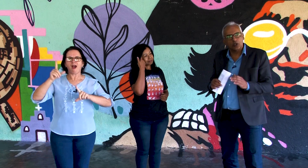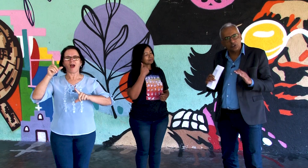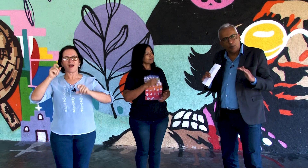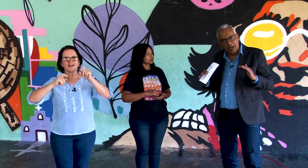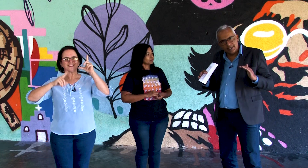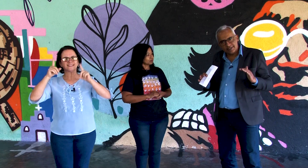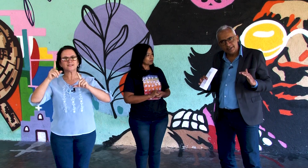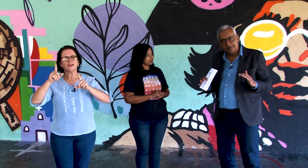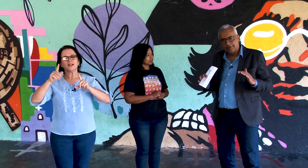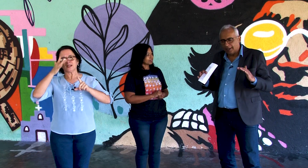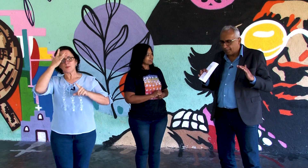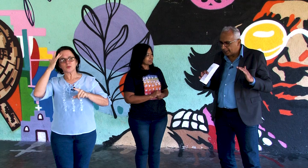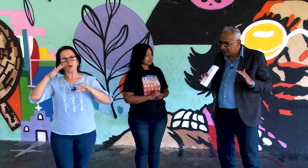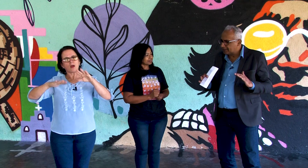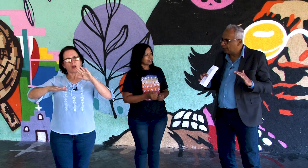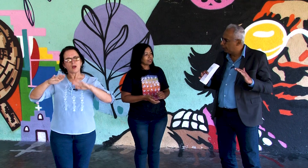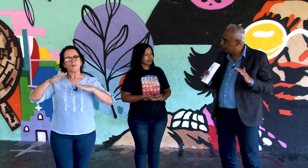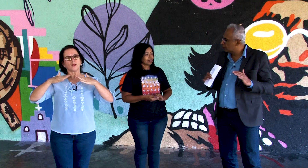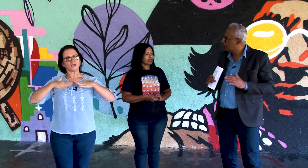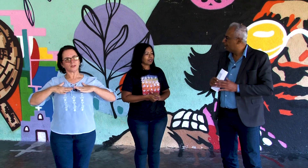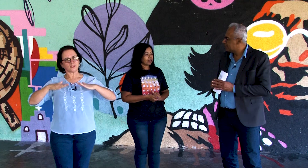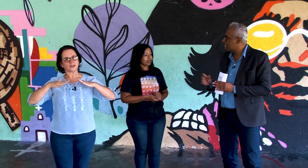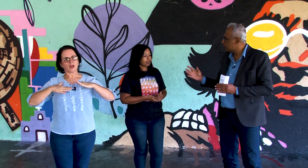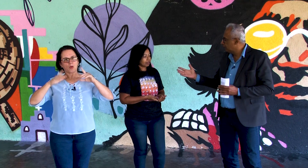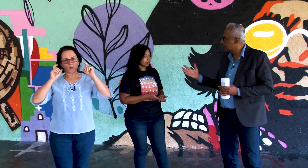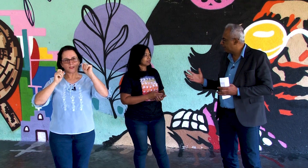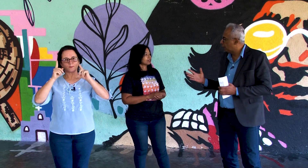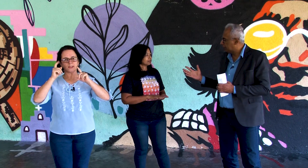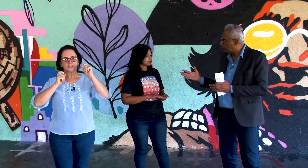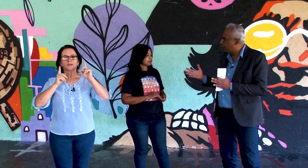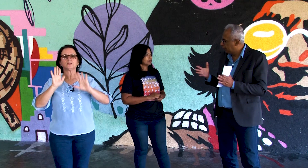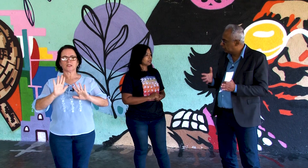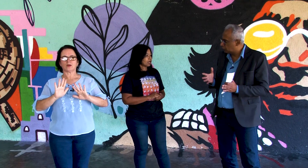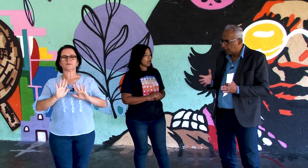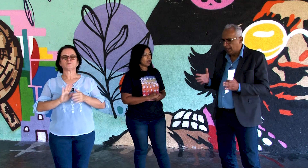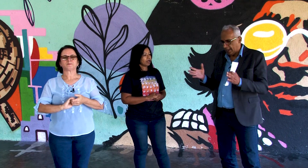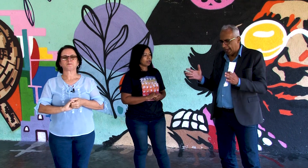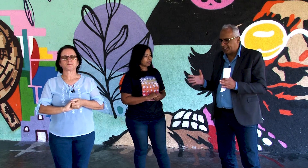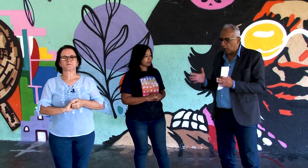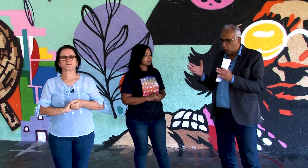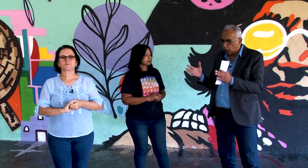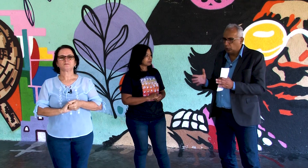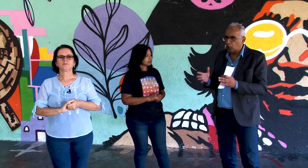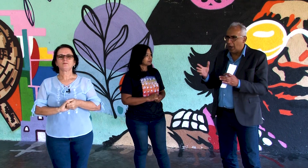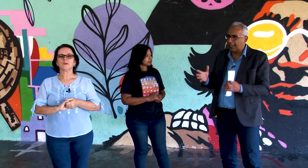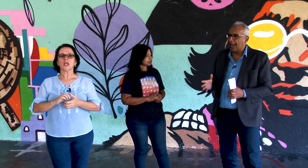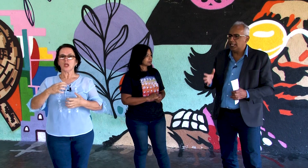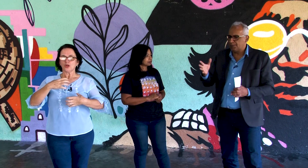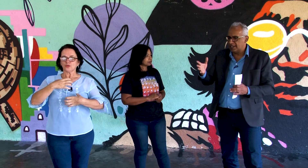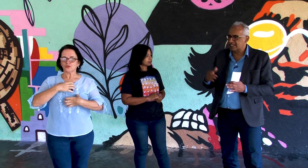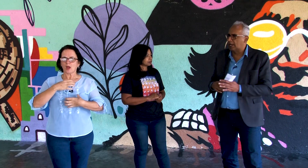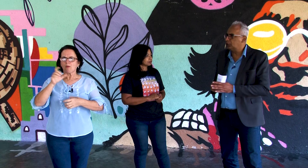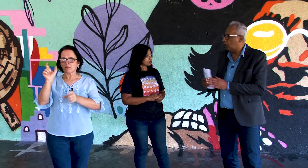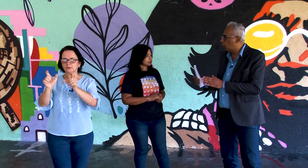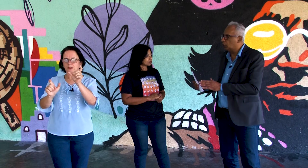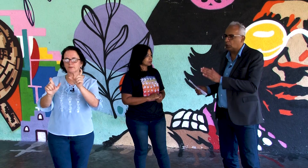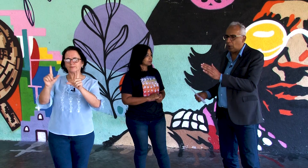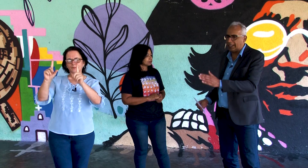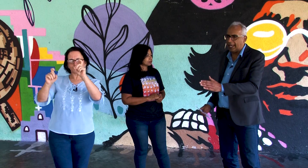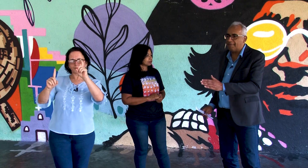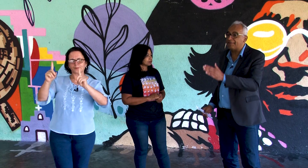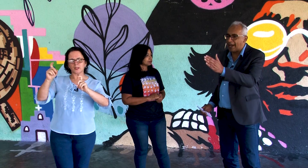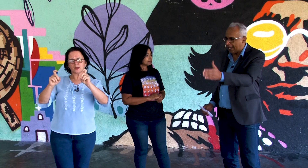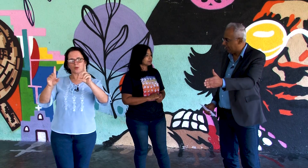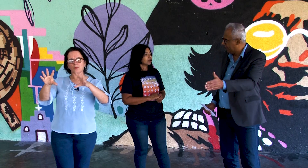e os outros são mais tranquilos. Mas é isso que você falou, então é por isso. É de acordo com aquela expressão, de acordo